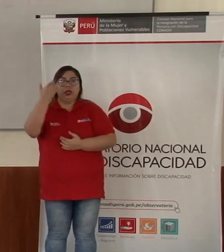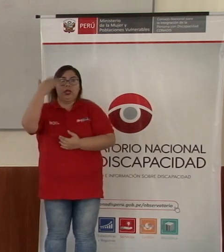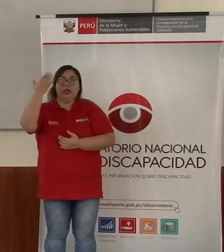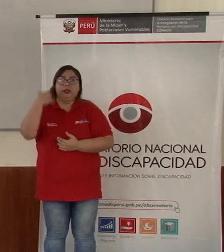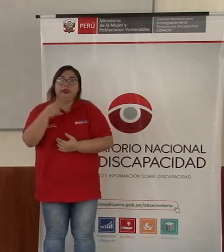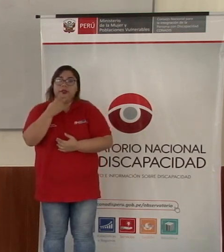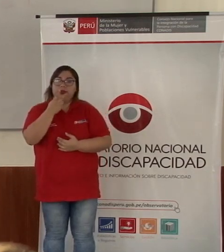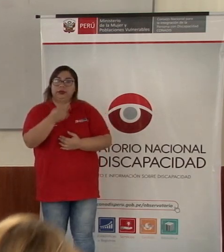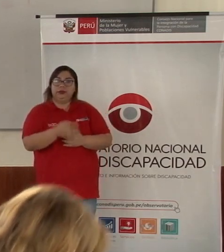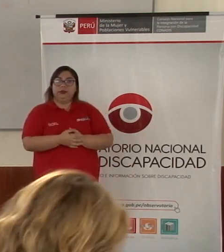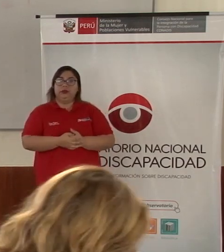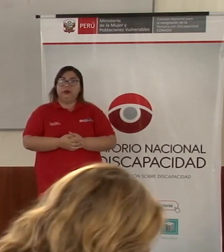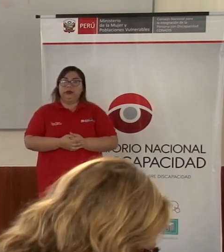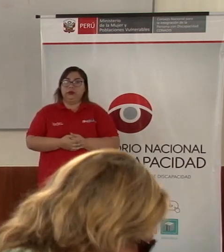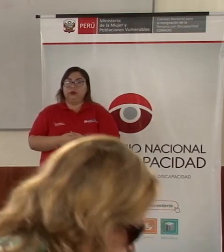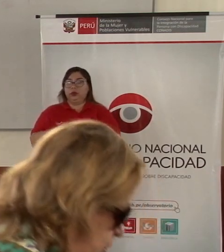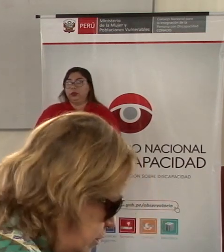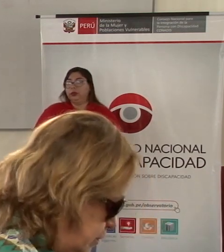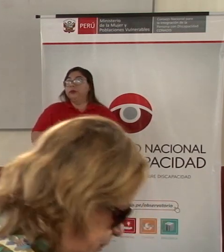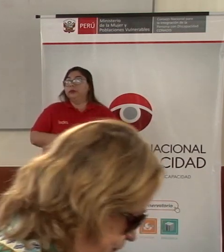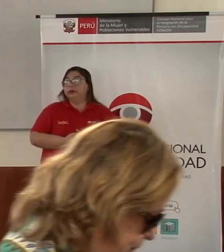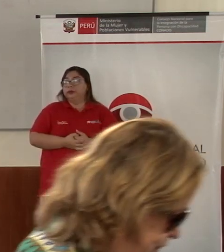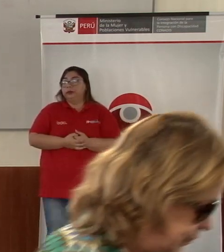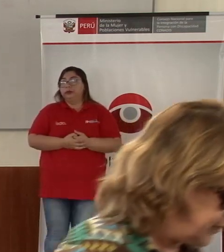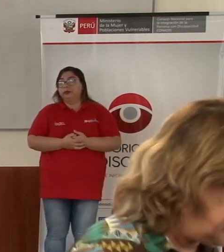existía todavía el enfoque terapéutico.